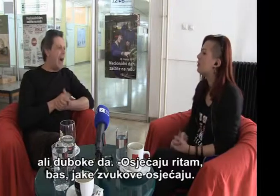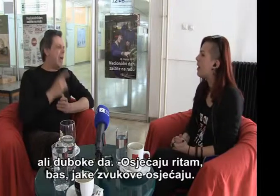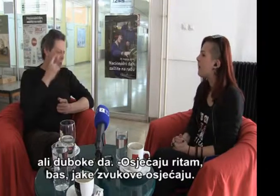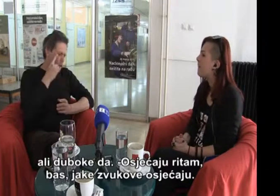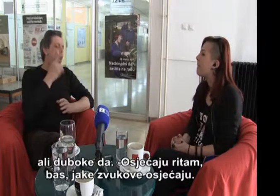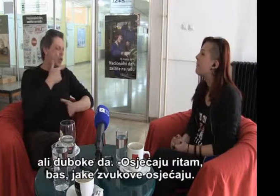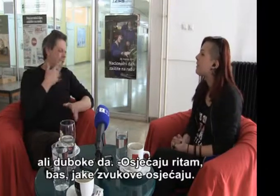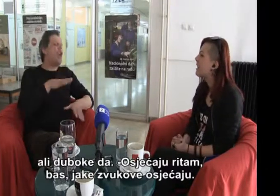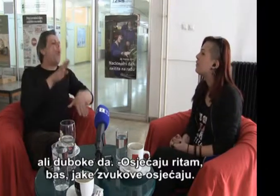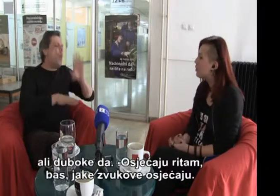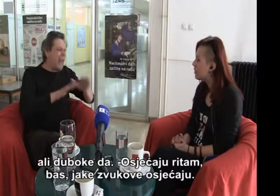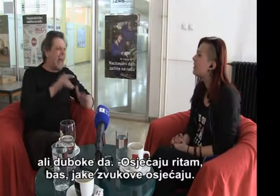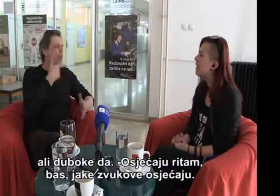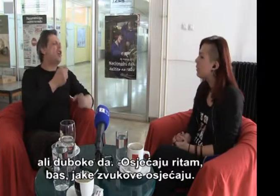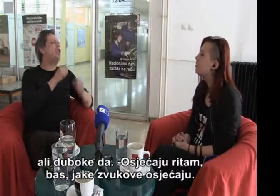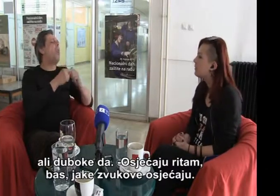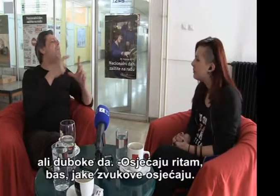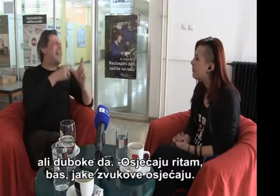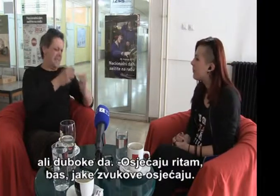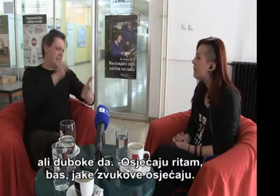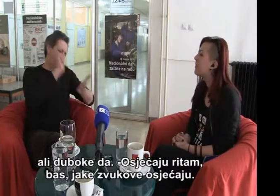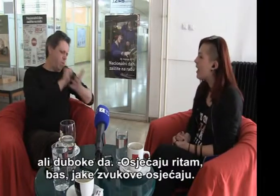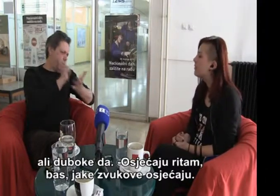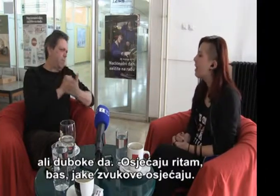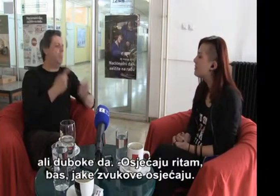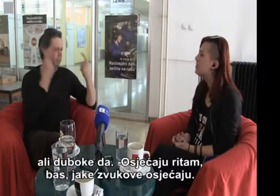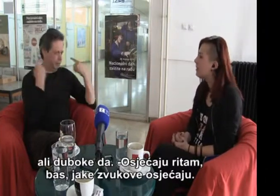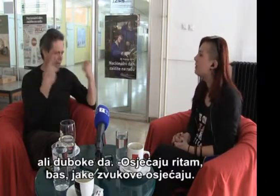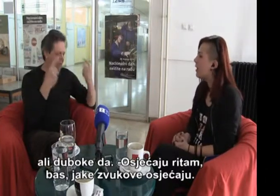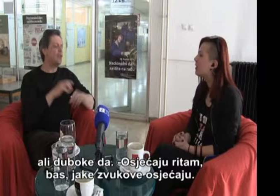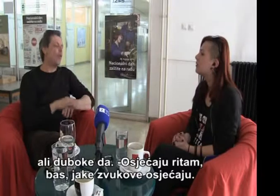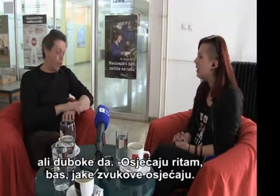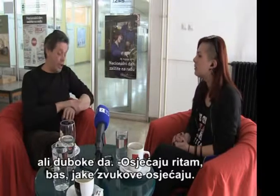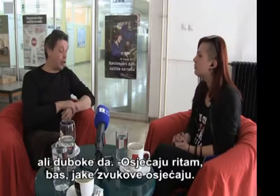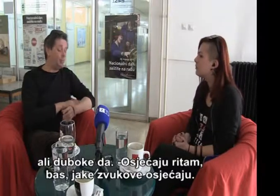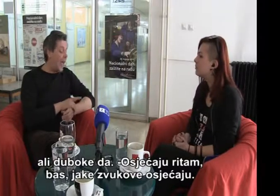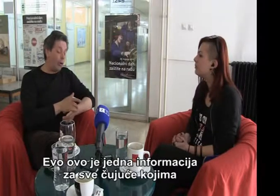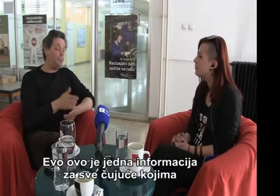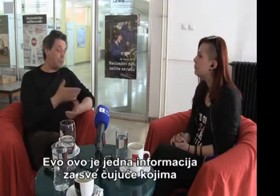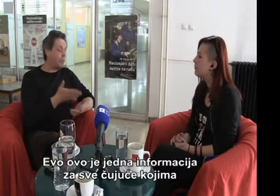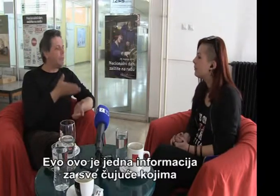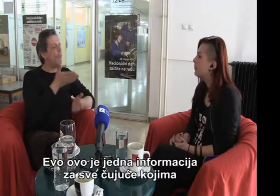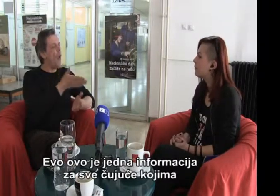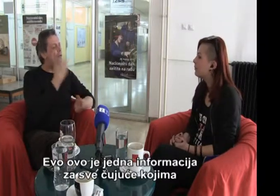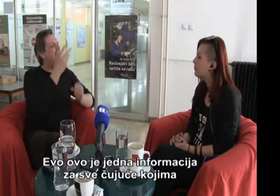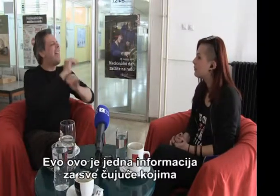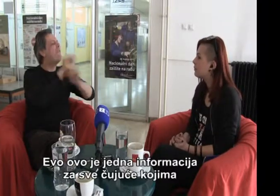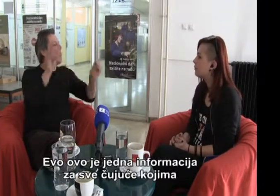sad. Osjećaju ritam, da. Osjećaju bas, jake zvuke osjećaju. Evo, ovo je jedna